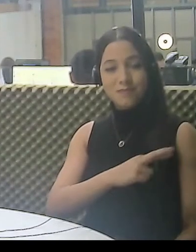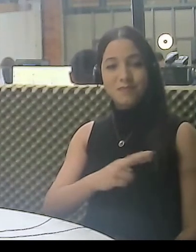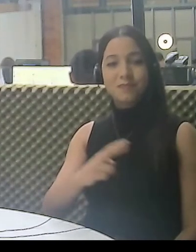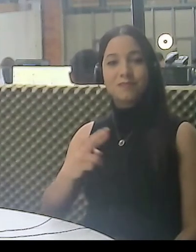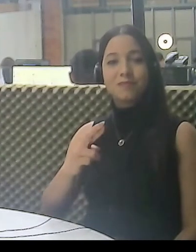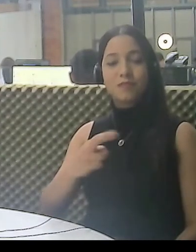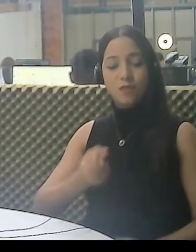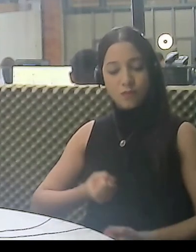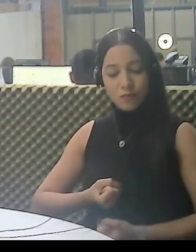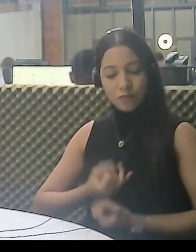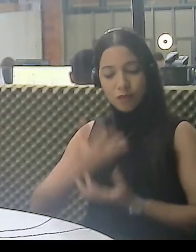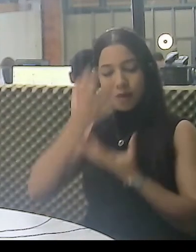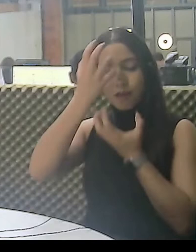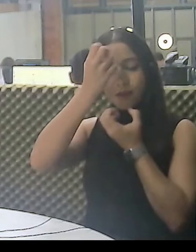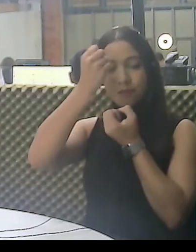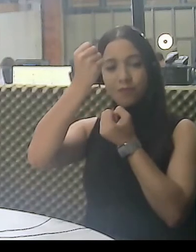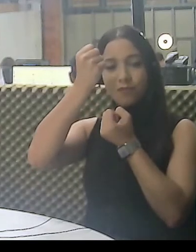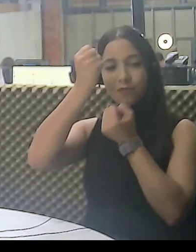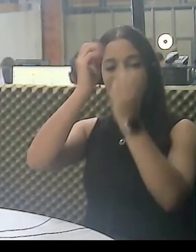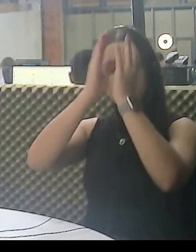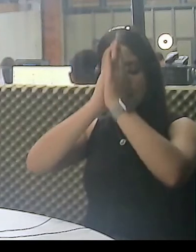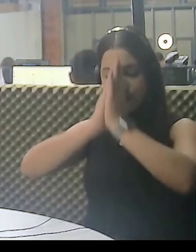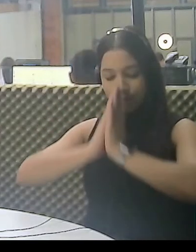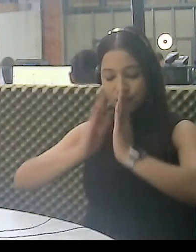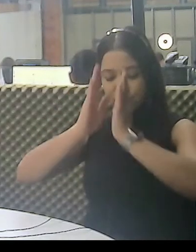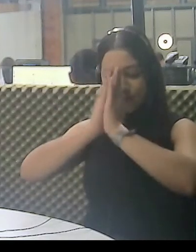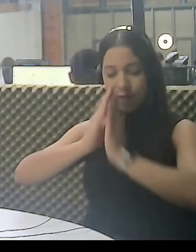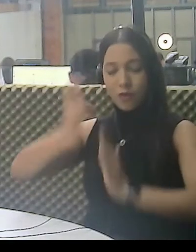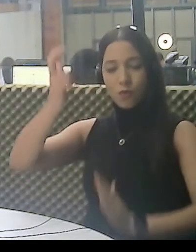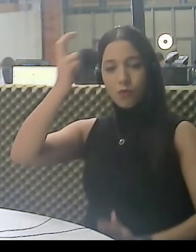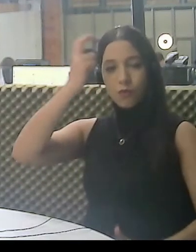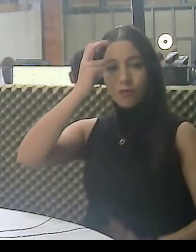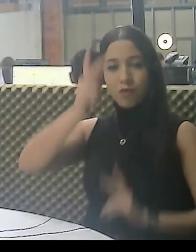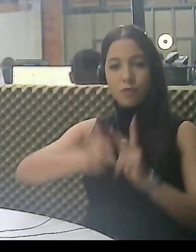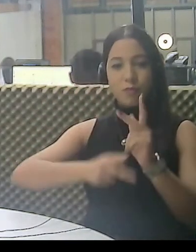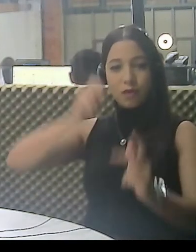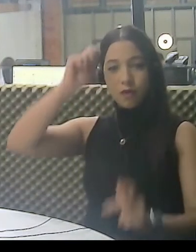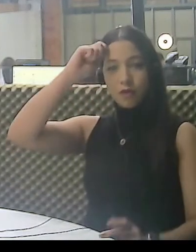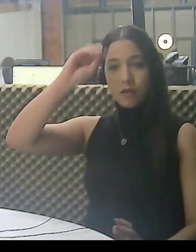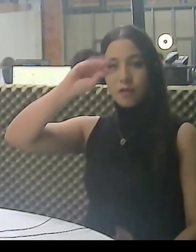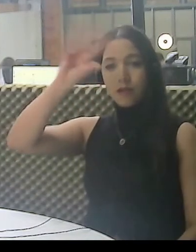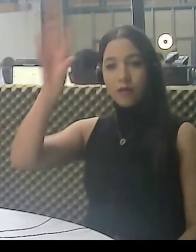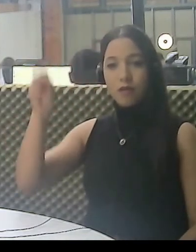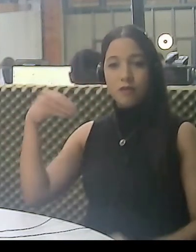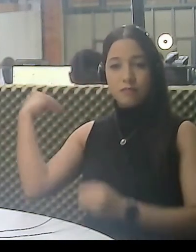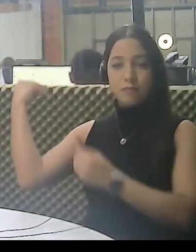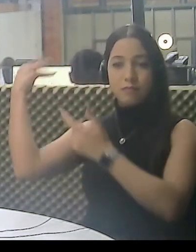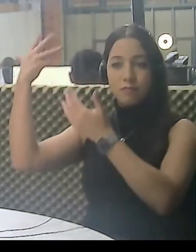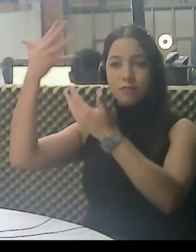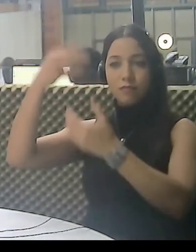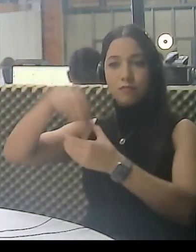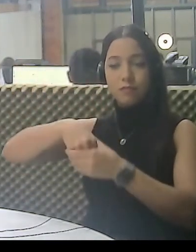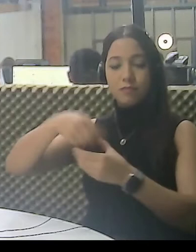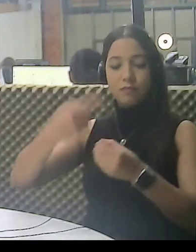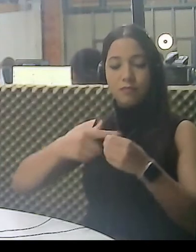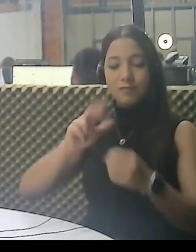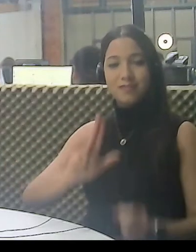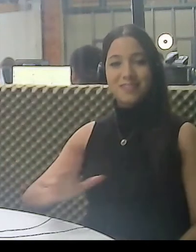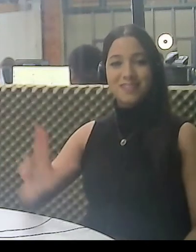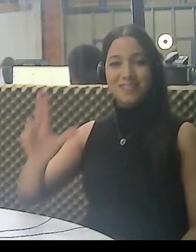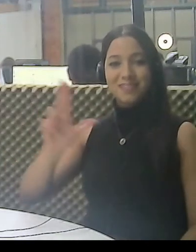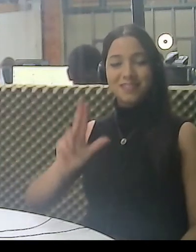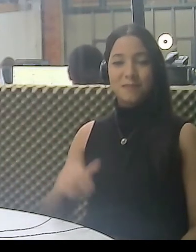trazendo o fervor, trazendo a fé, a devoção e a cultura do povo afrodescendente radicado na cidade de